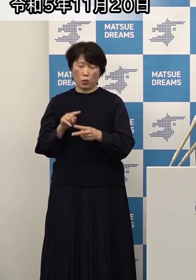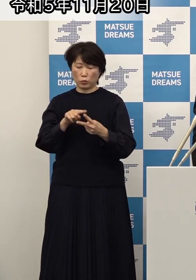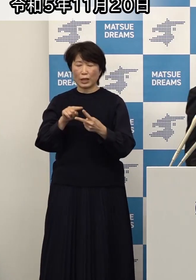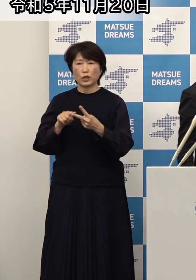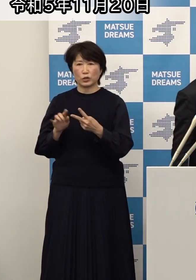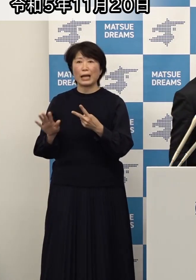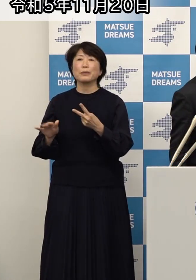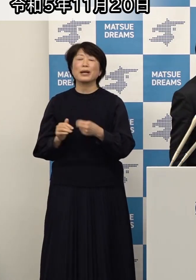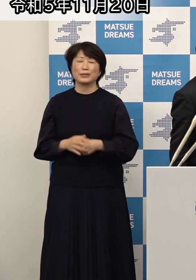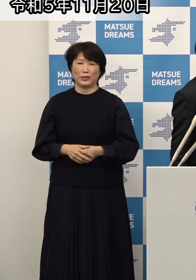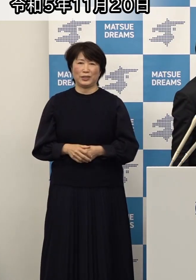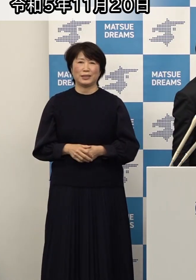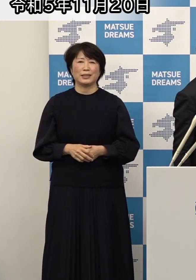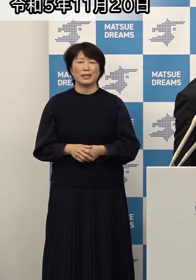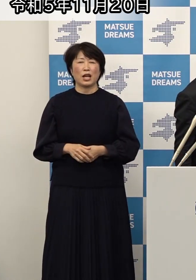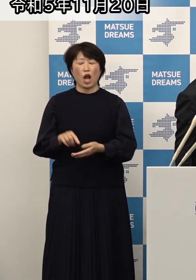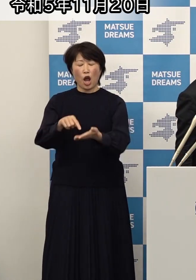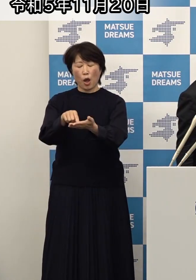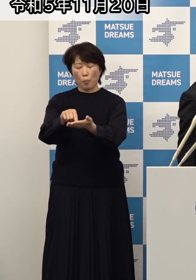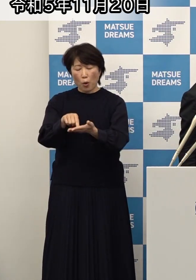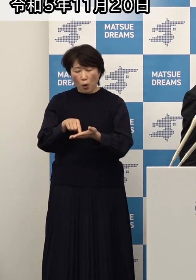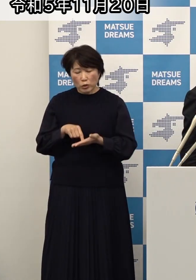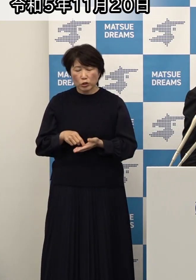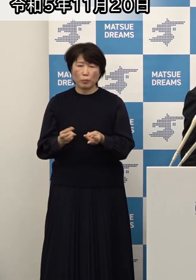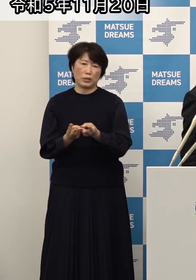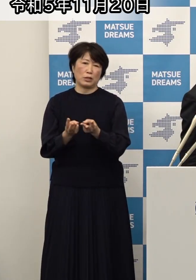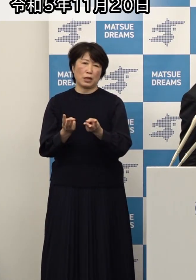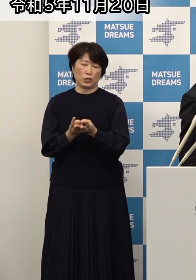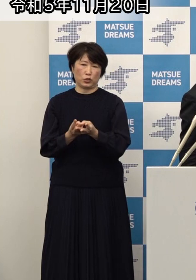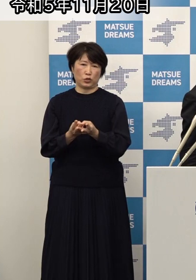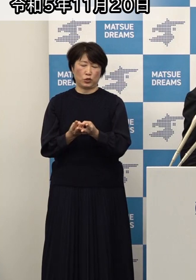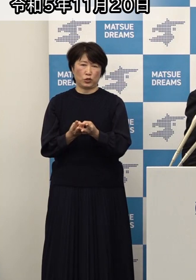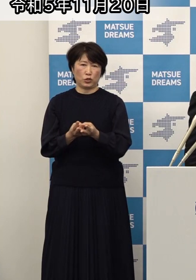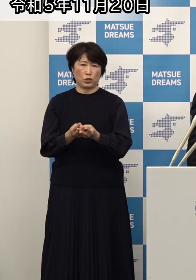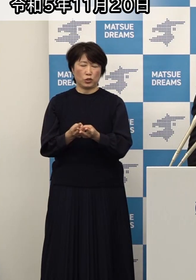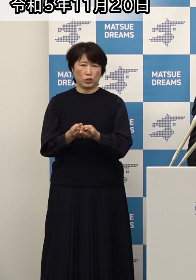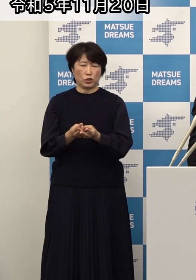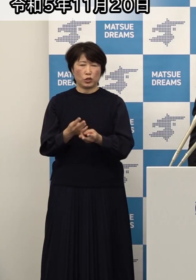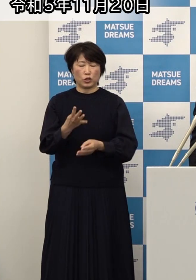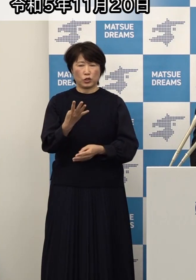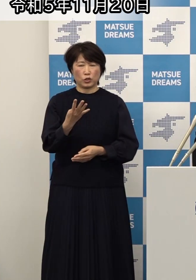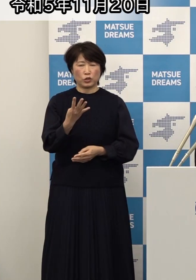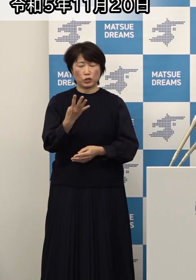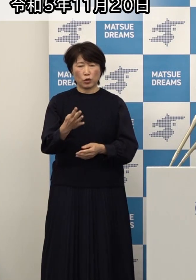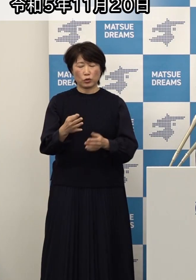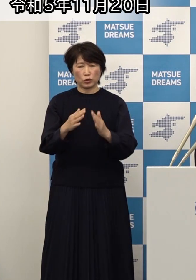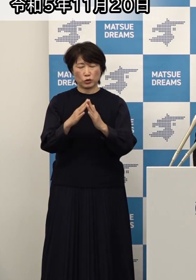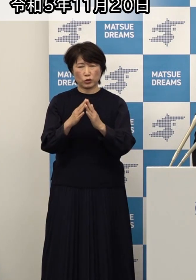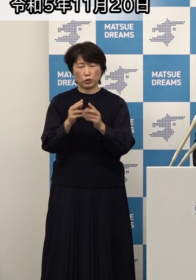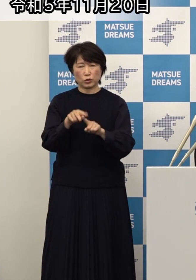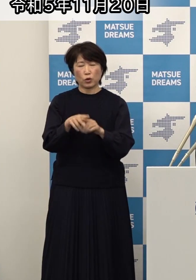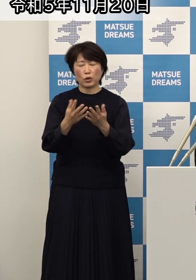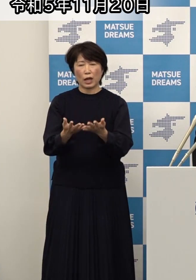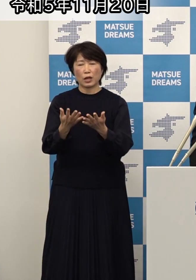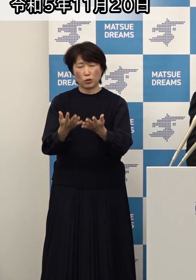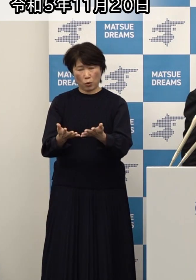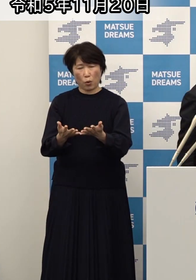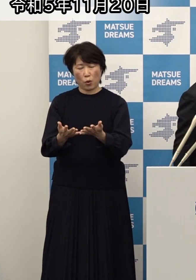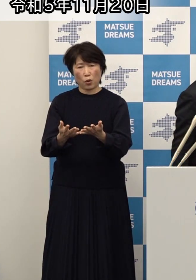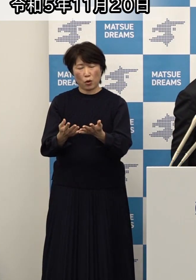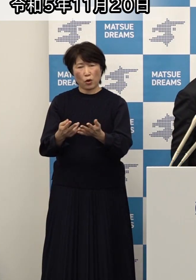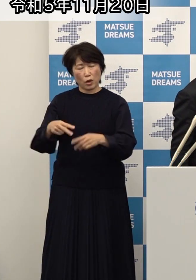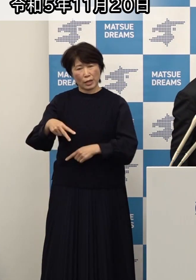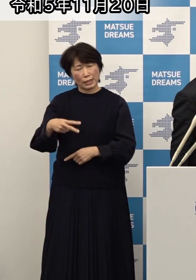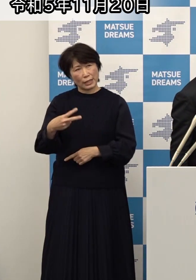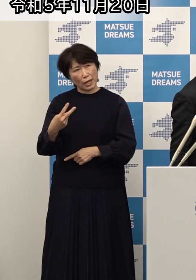して、申し込みの件数で言いますと、4つの小学校、11のクラスで281人を受け入れる、予定